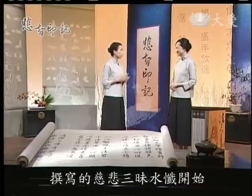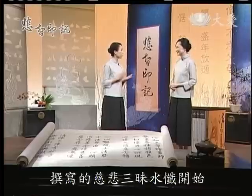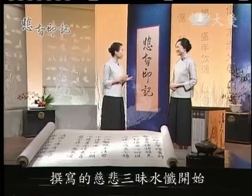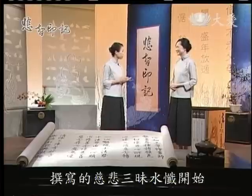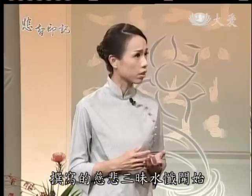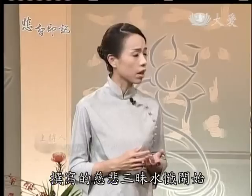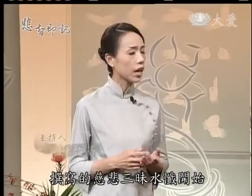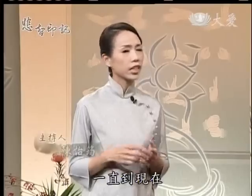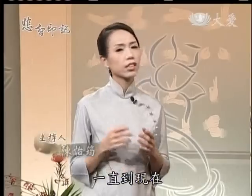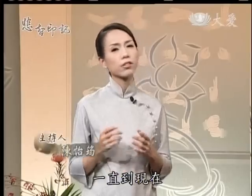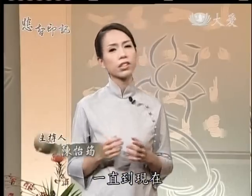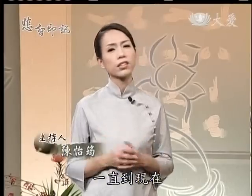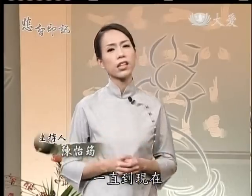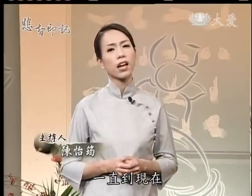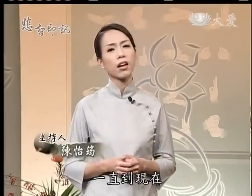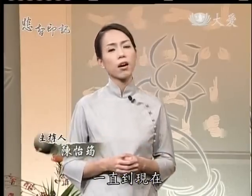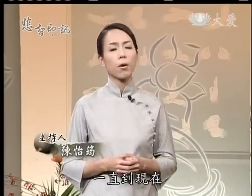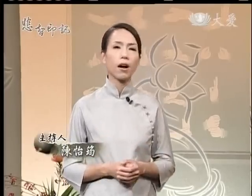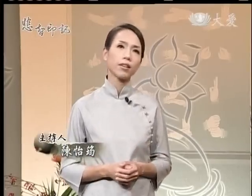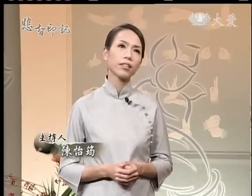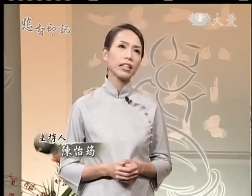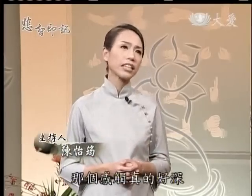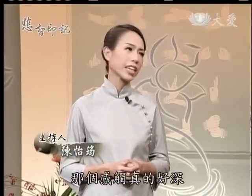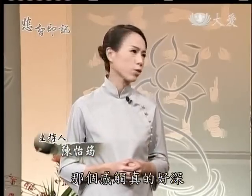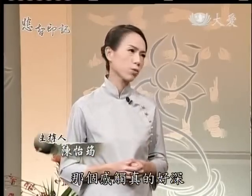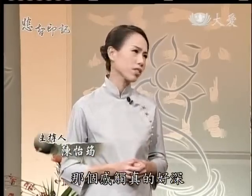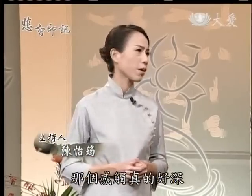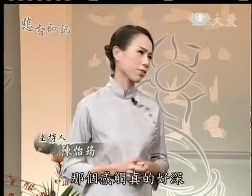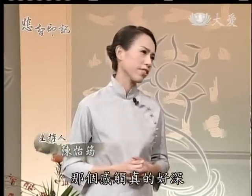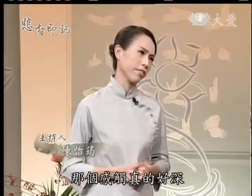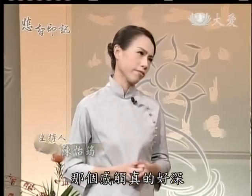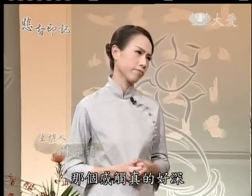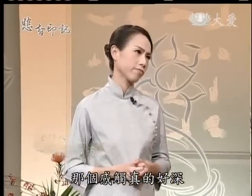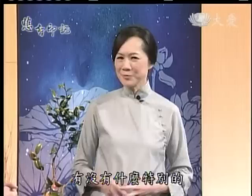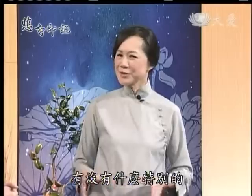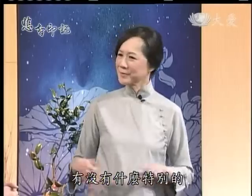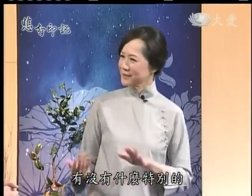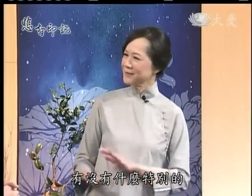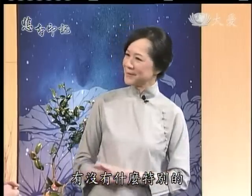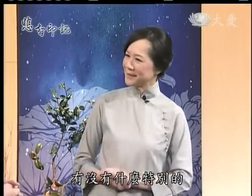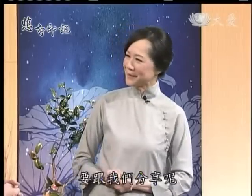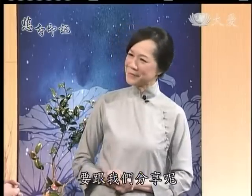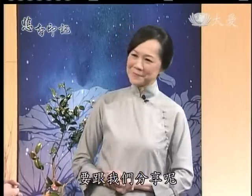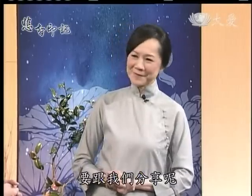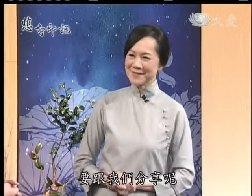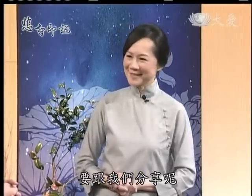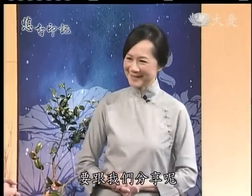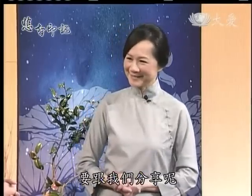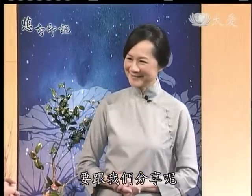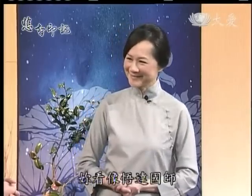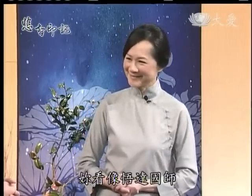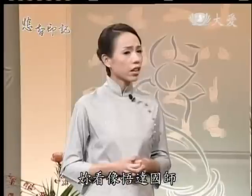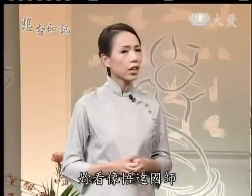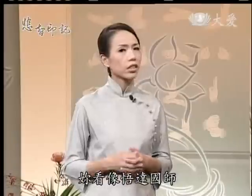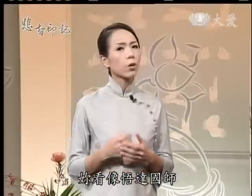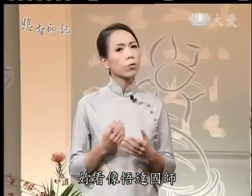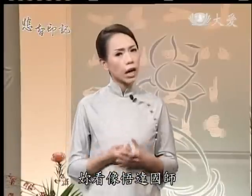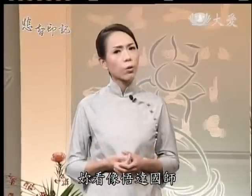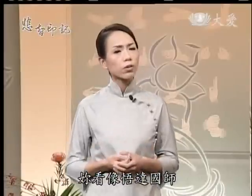水忏》开始，一直到现在，哇，那个感触真的好深啊！ 有没有什么特别的要跟我们分享啊？ 你看啊，像悟达国